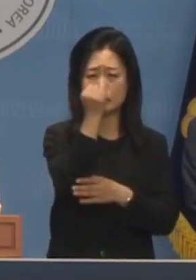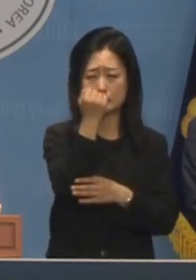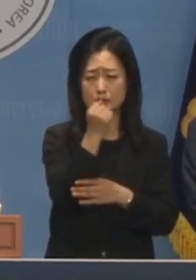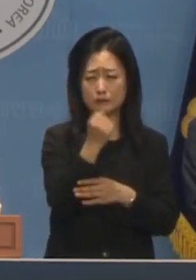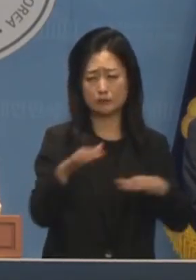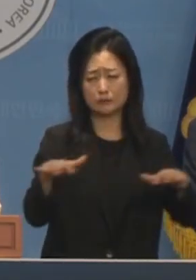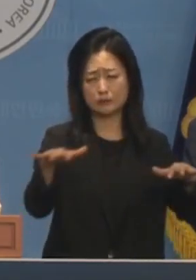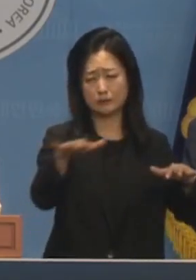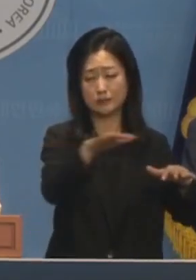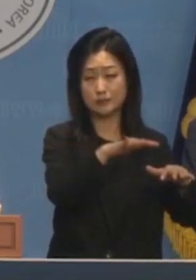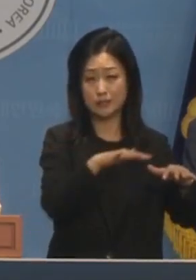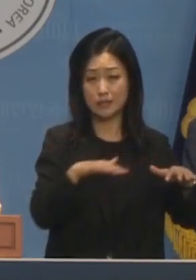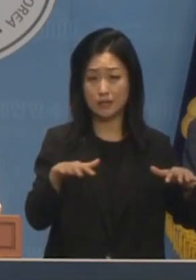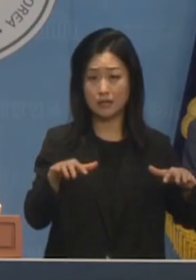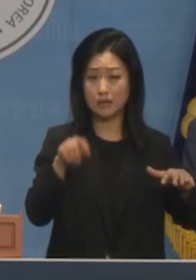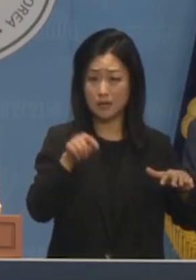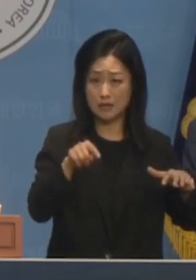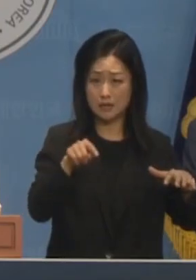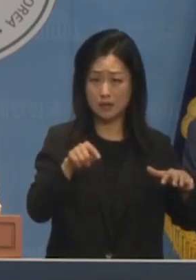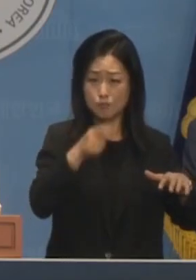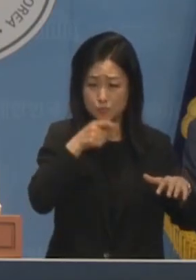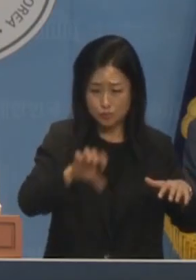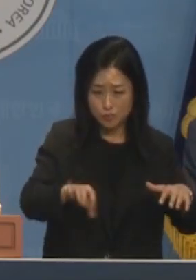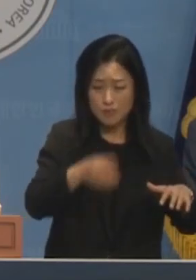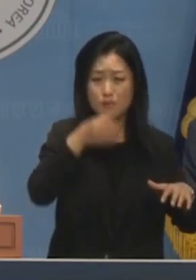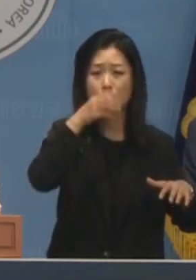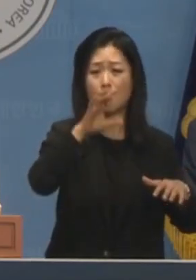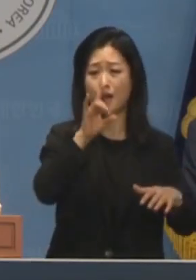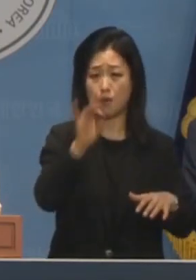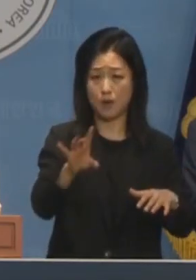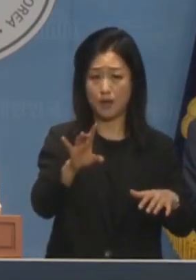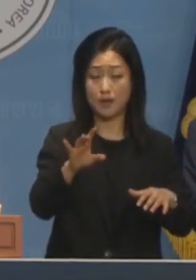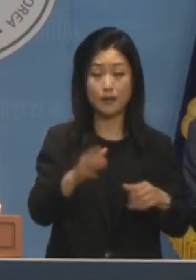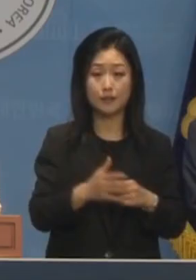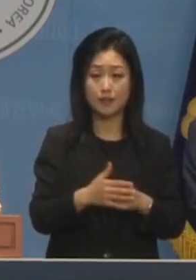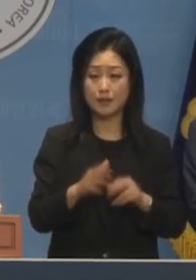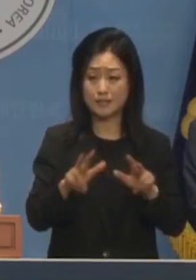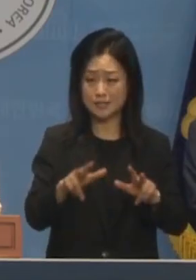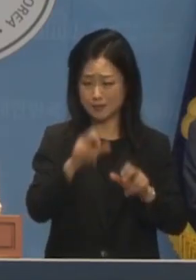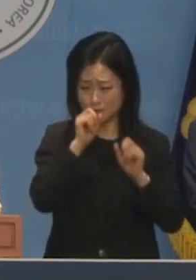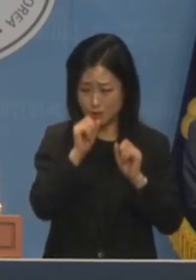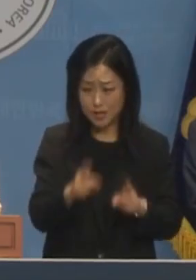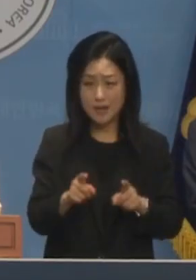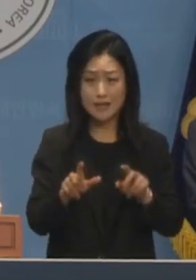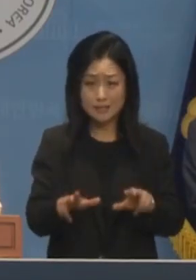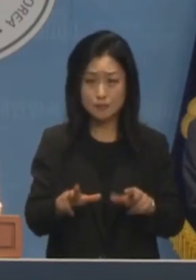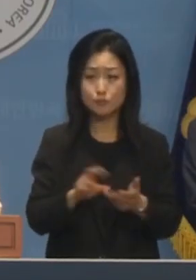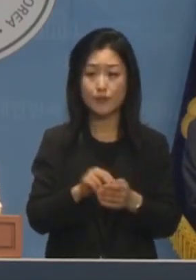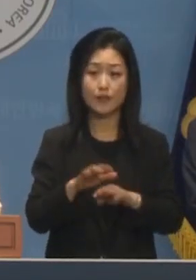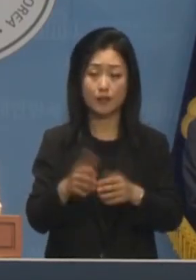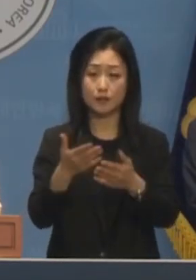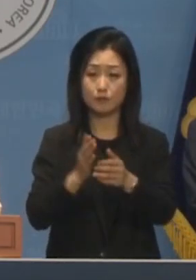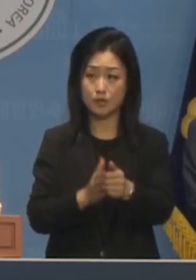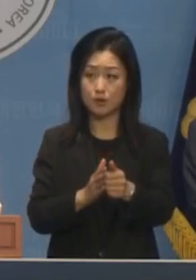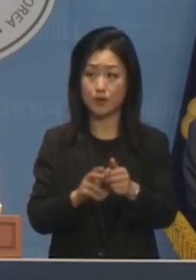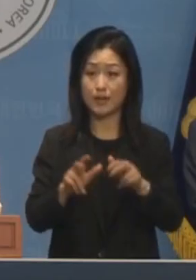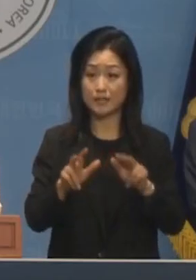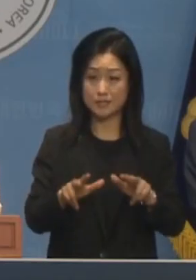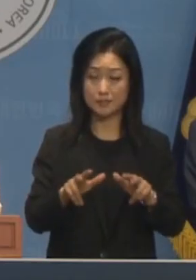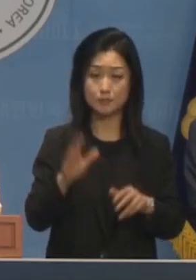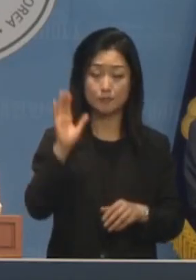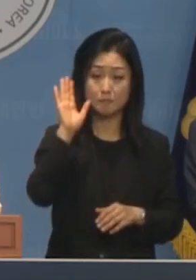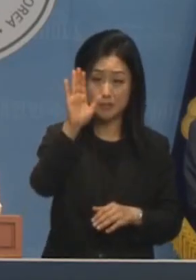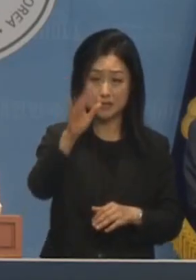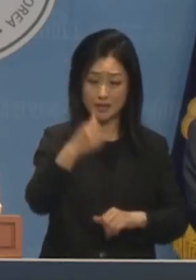뒤덮였습니다. 녹조 라떼를 식수로 삼는 비극을 막기 위한 골든타임은 지금입니다. 지금과 미래